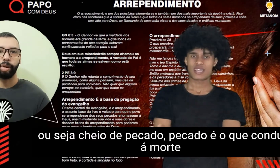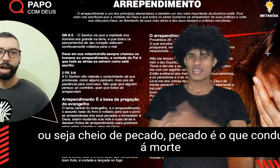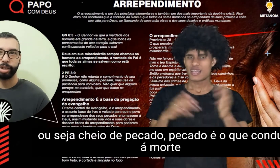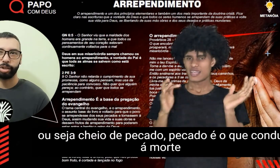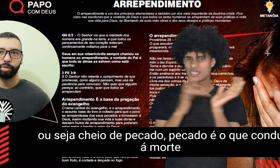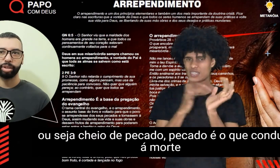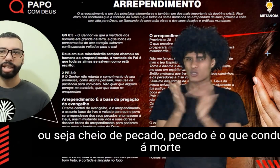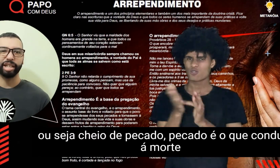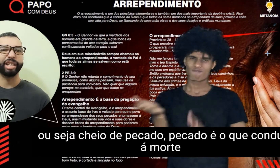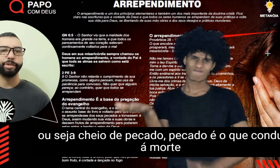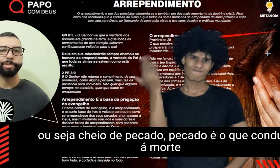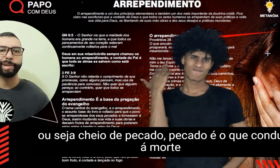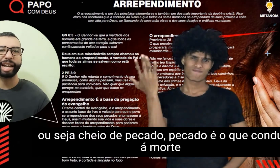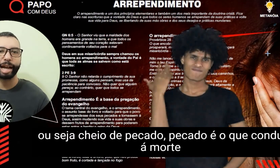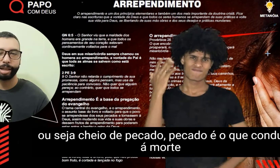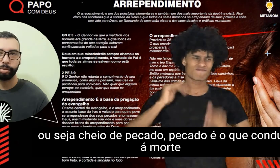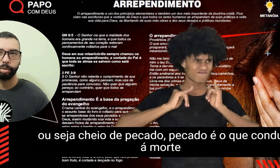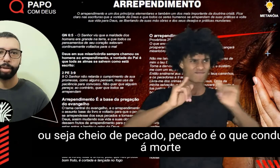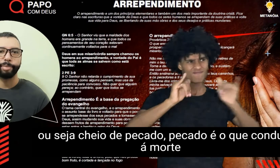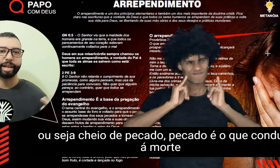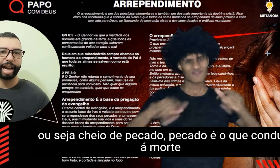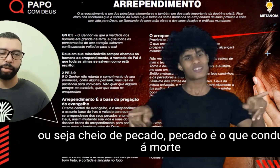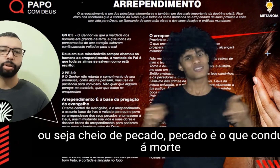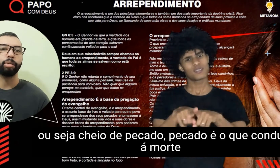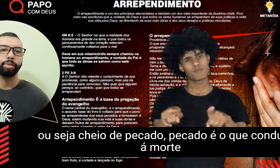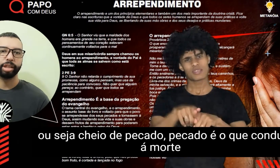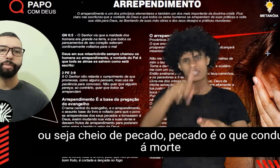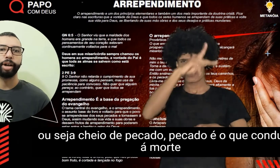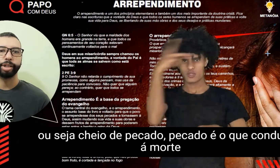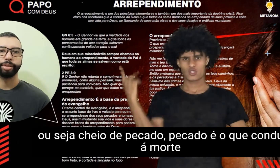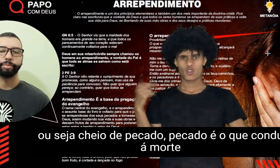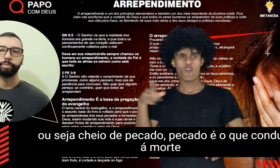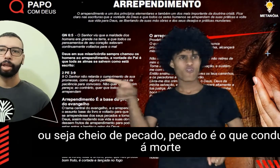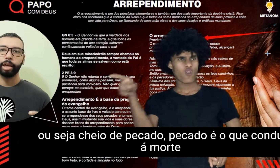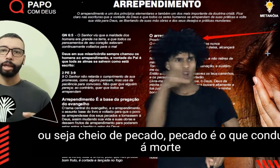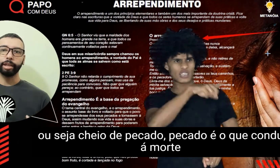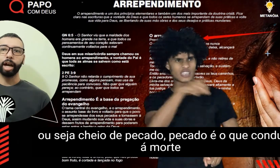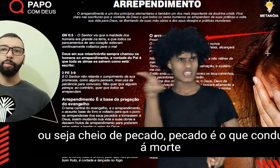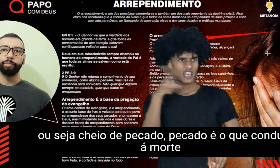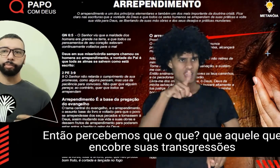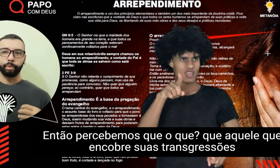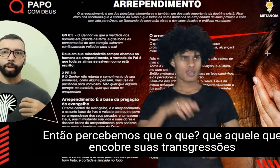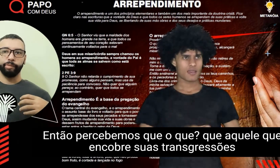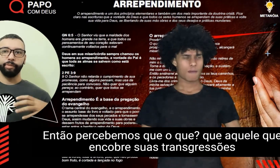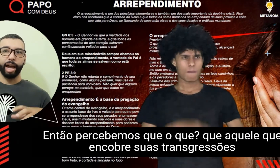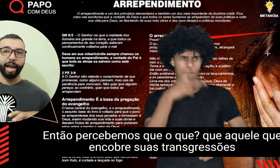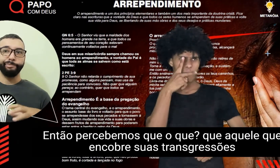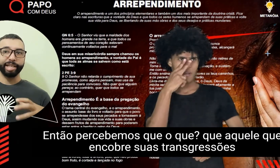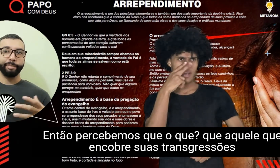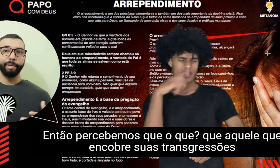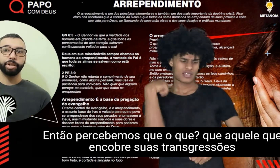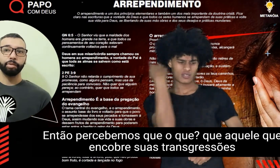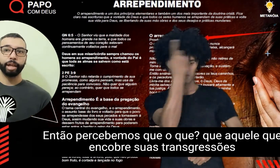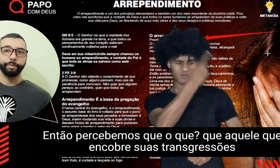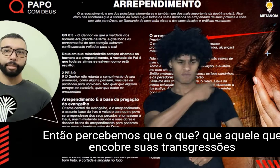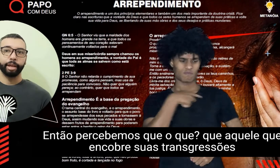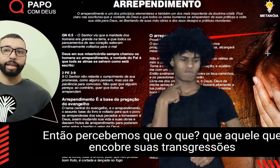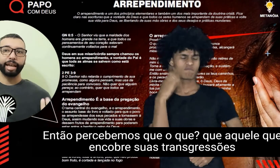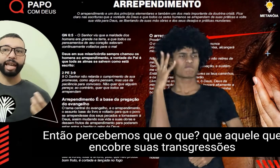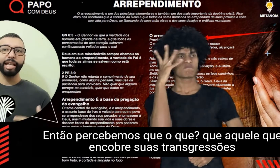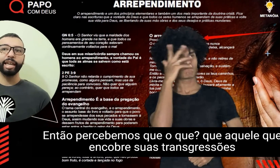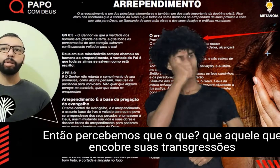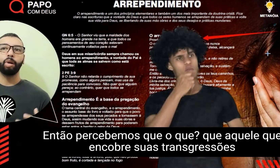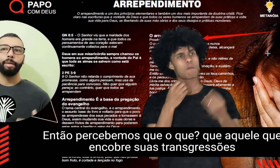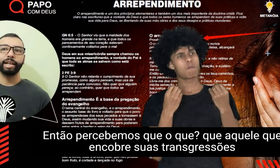de morte, ou seja, cheios de pecado. Pecado é o que conduz à morte. Então, percebemos que o quê?